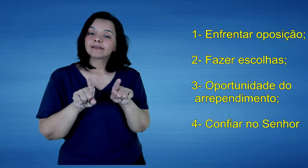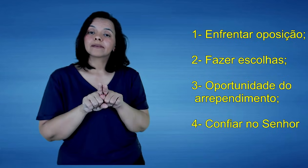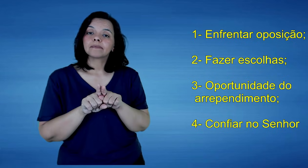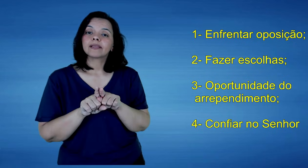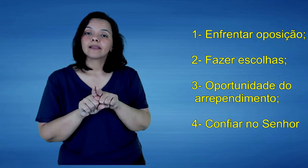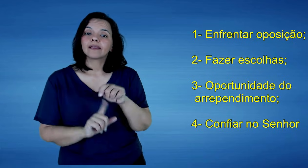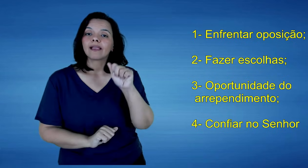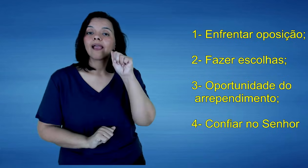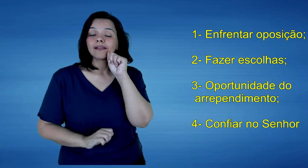escolha.